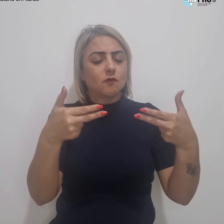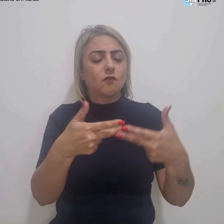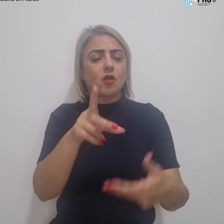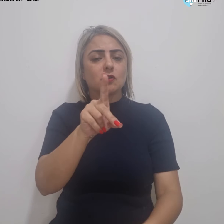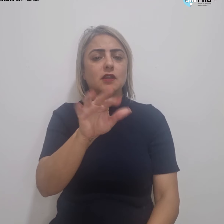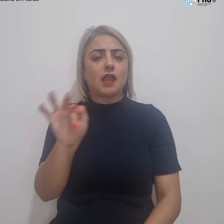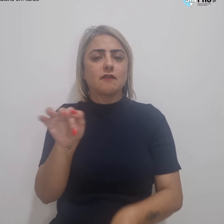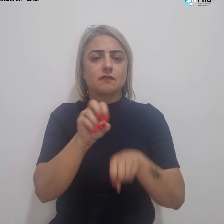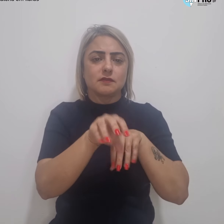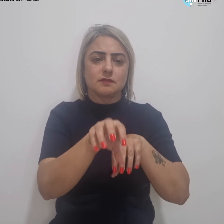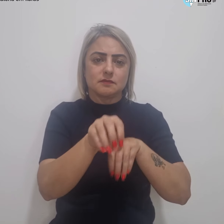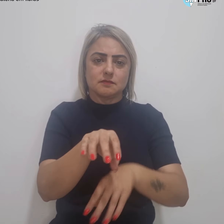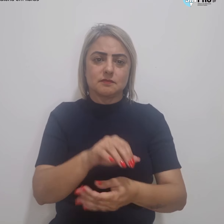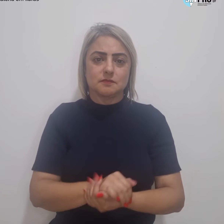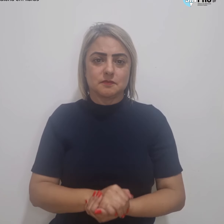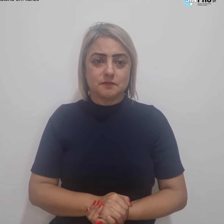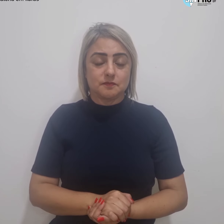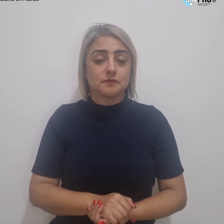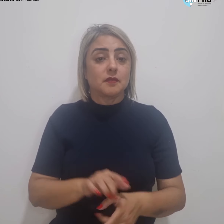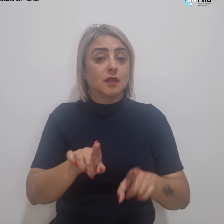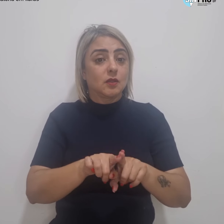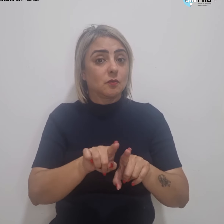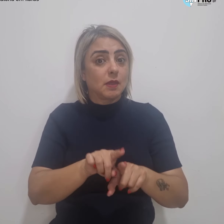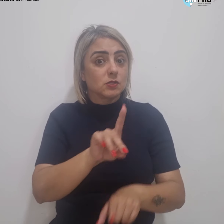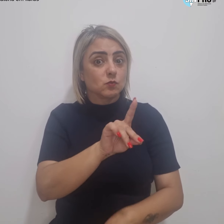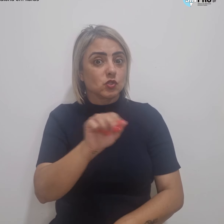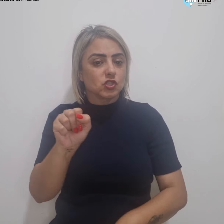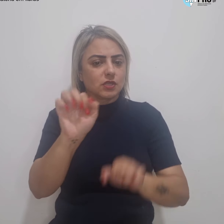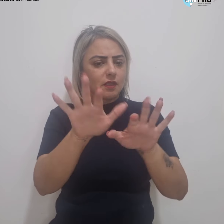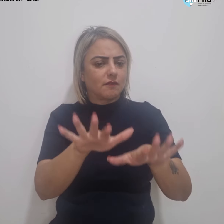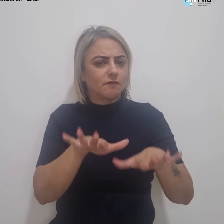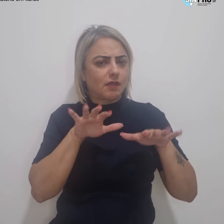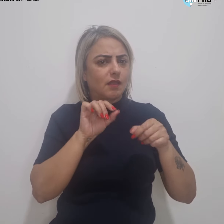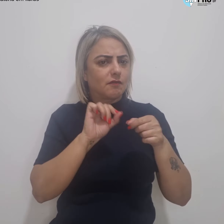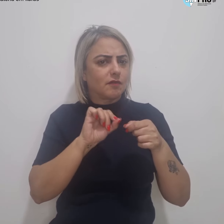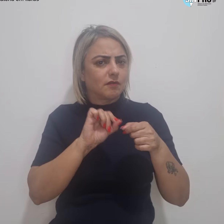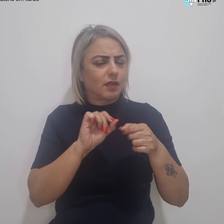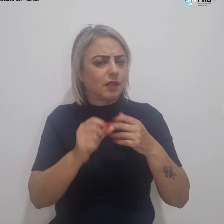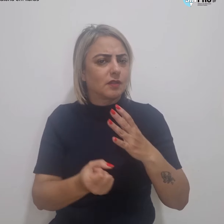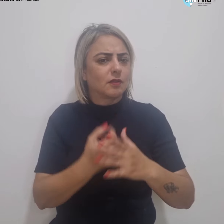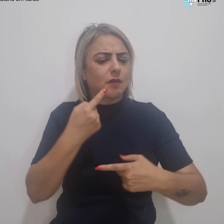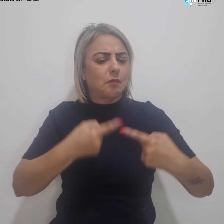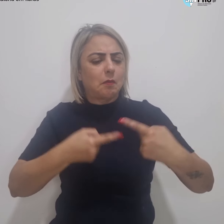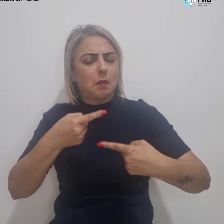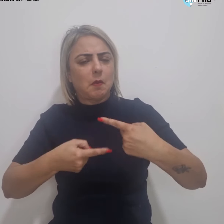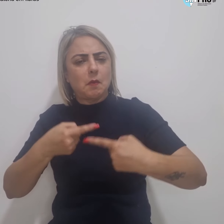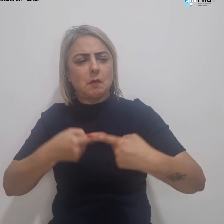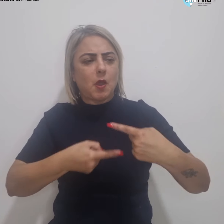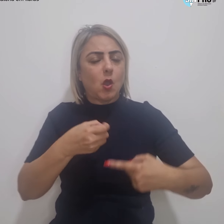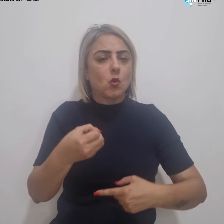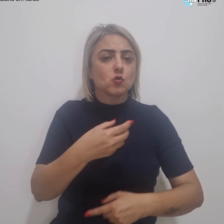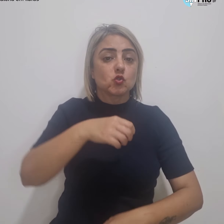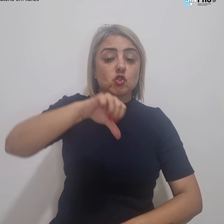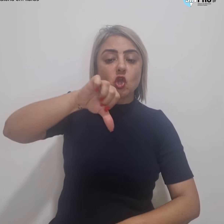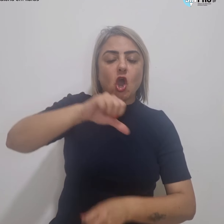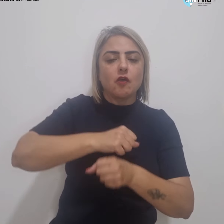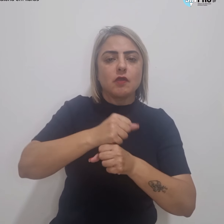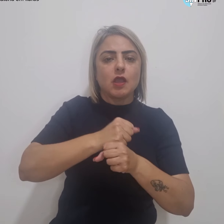de Educação. No mesmo evento, será realizado um debate sobre os nove anos do PDE